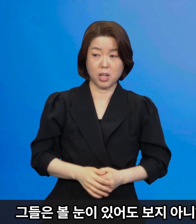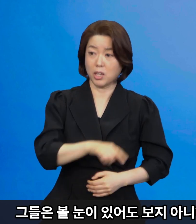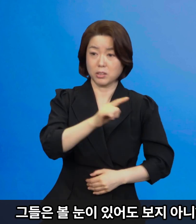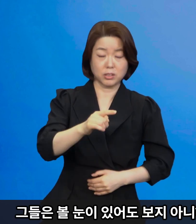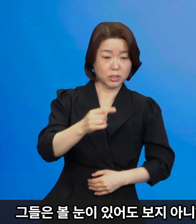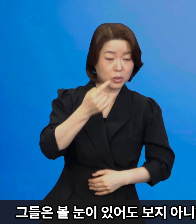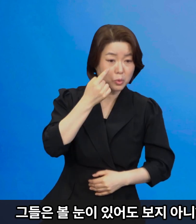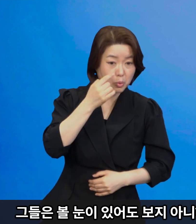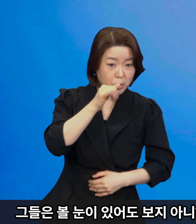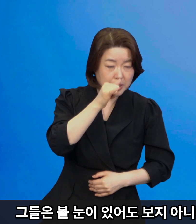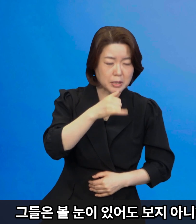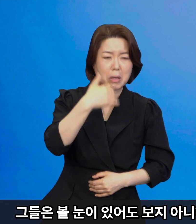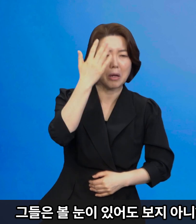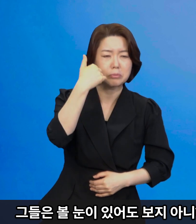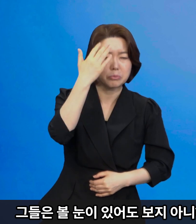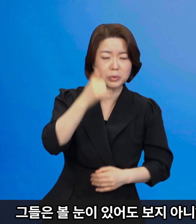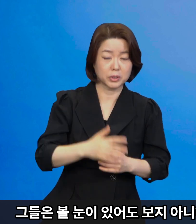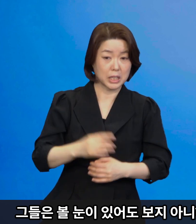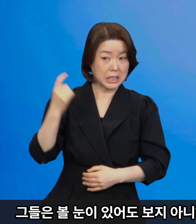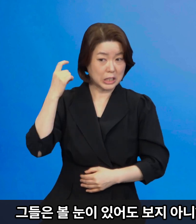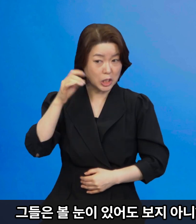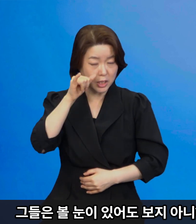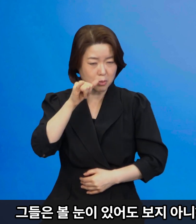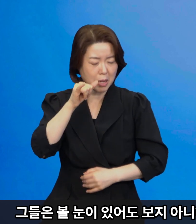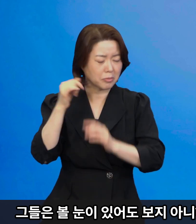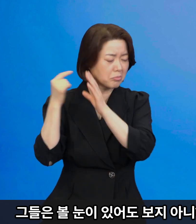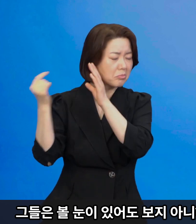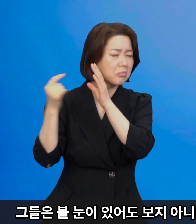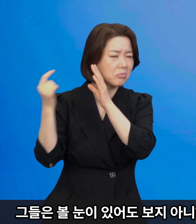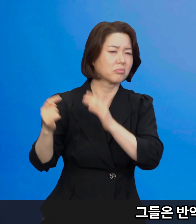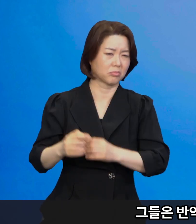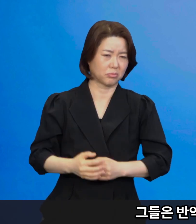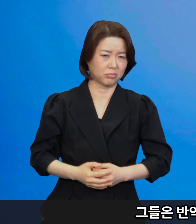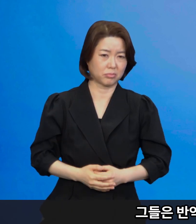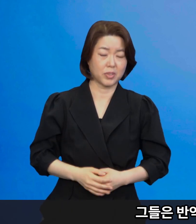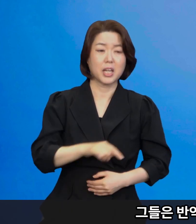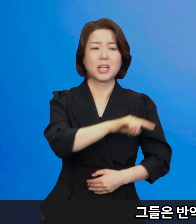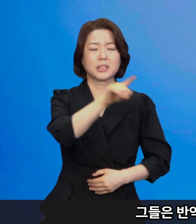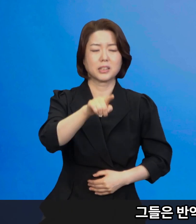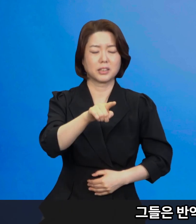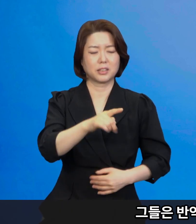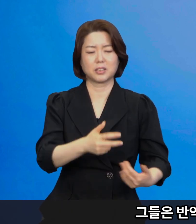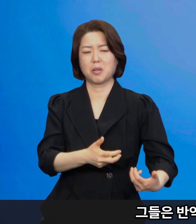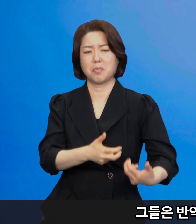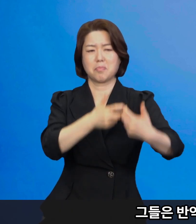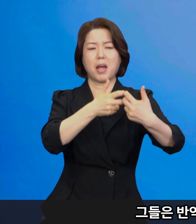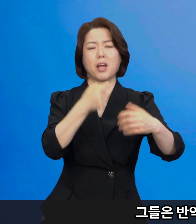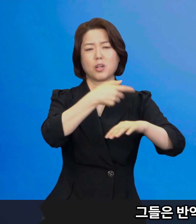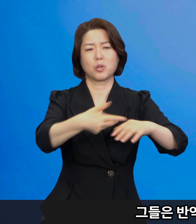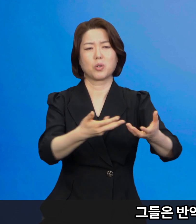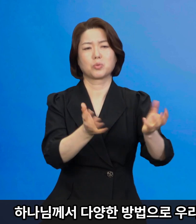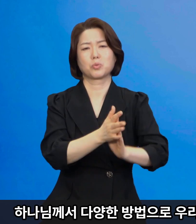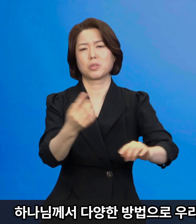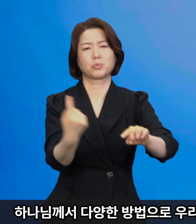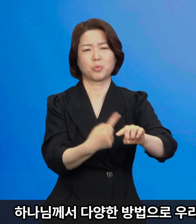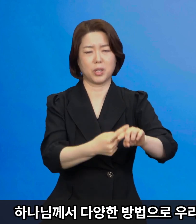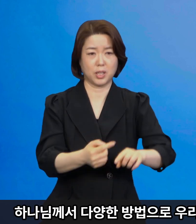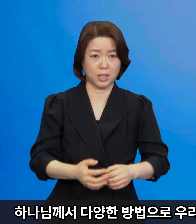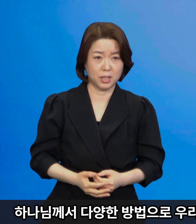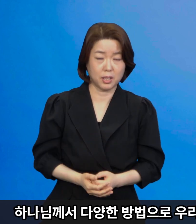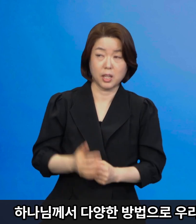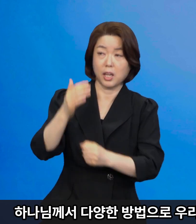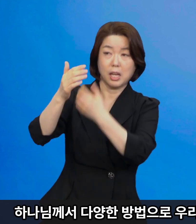있어도 보지 아니하고 들을 귀가 있어도 듣지 아니하나니 그들은 반역하는 족속입니다.